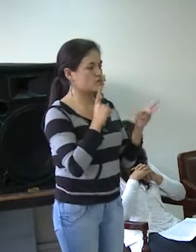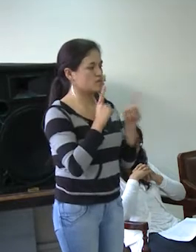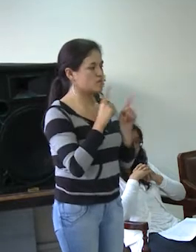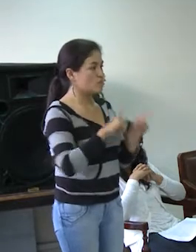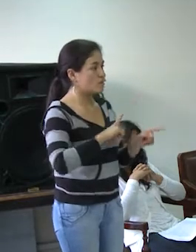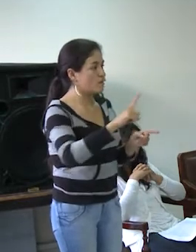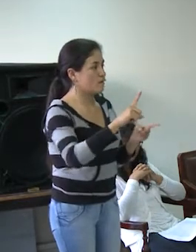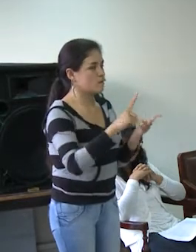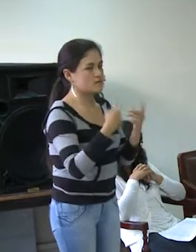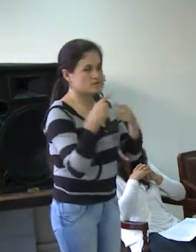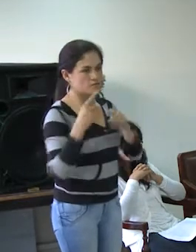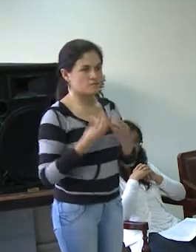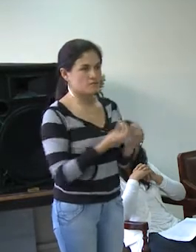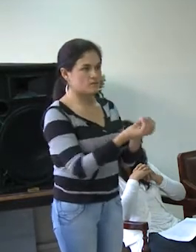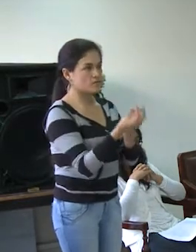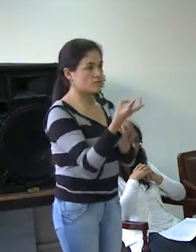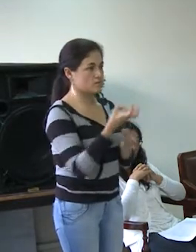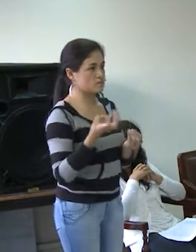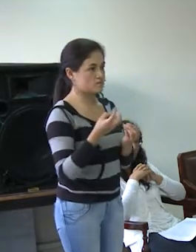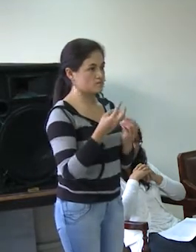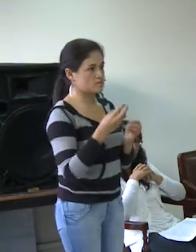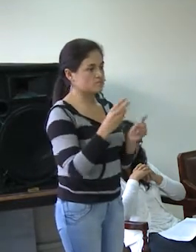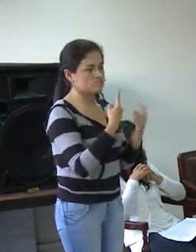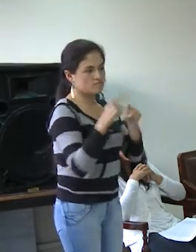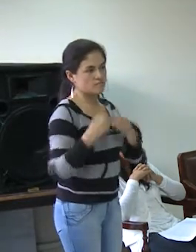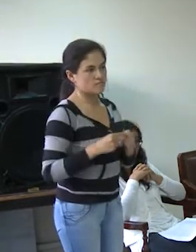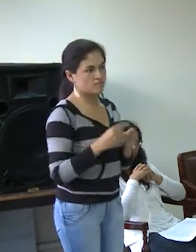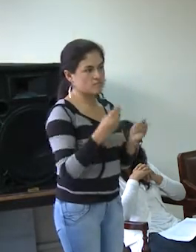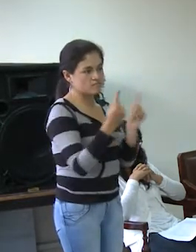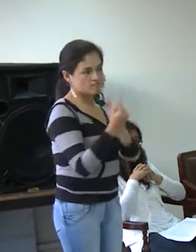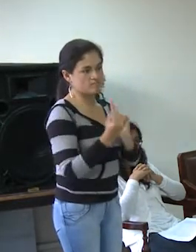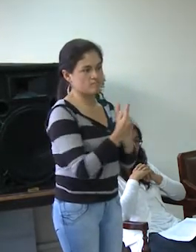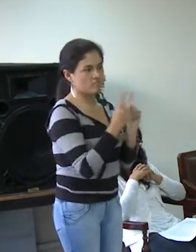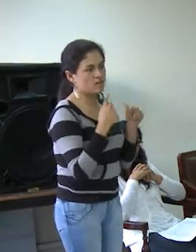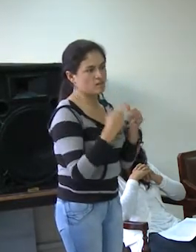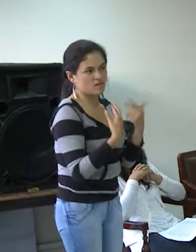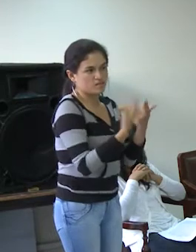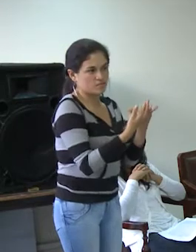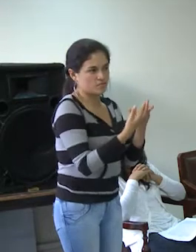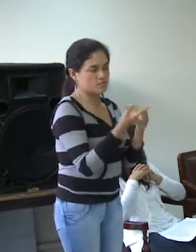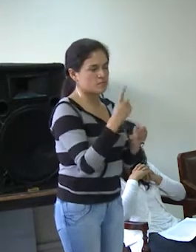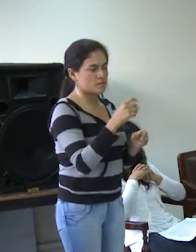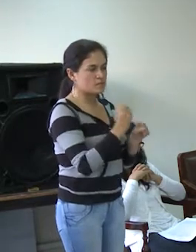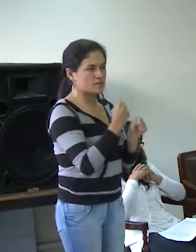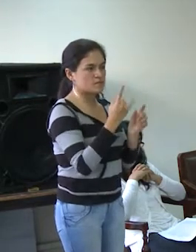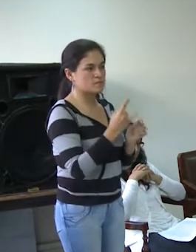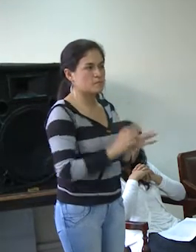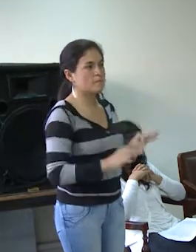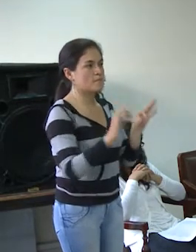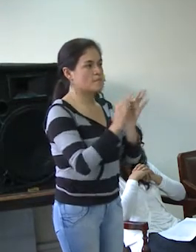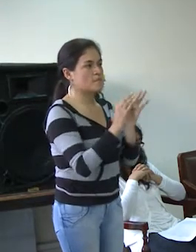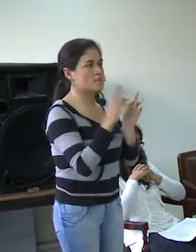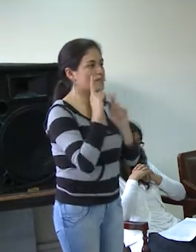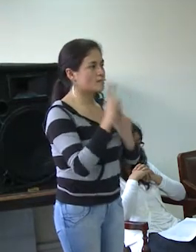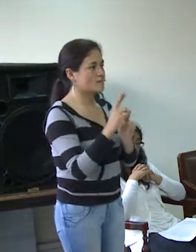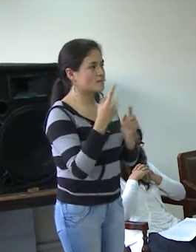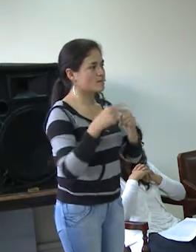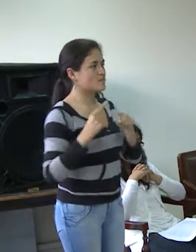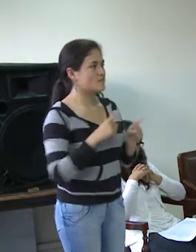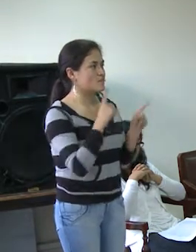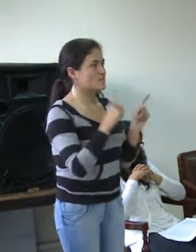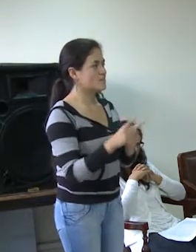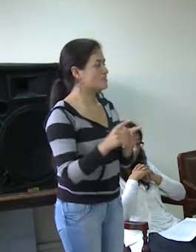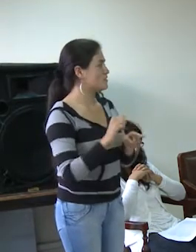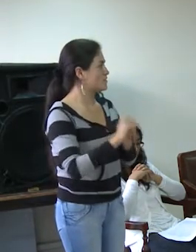y lideresas de las organizaciones sociales con las que trabajamos. Una dinámica de exponer y reconocernos desde nuestros discursos